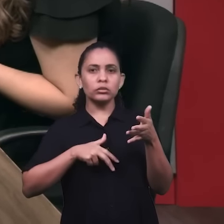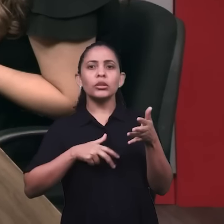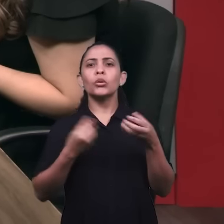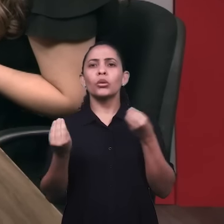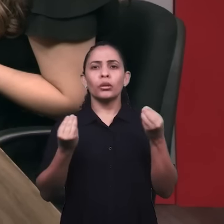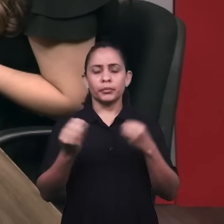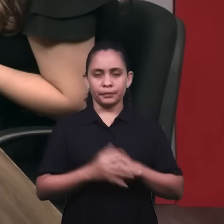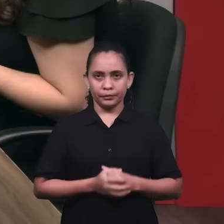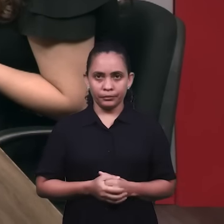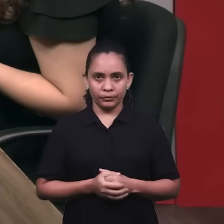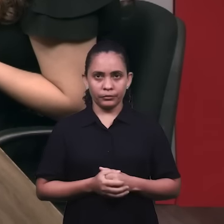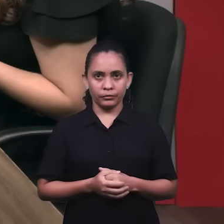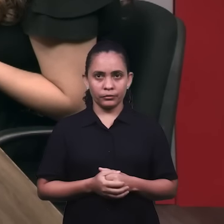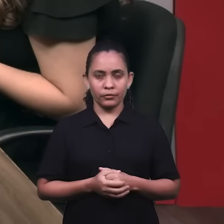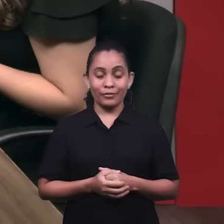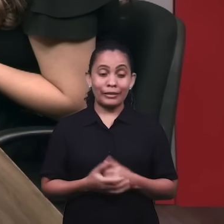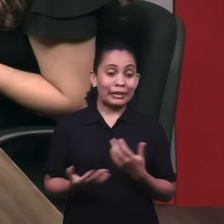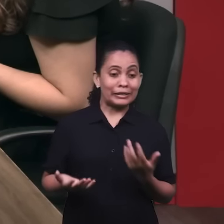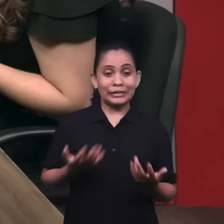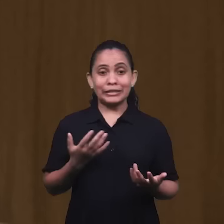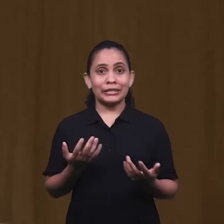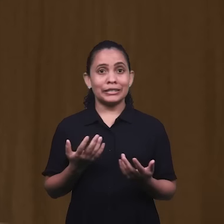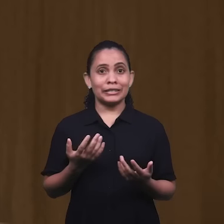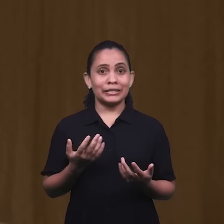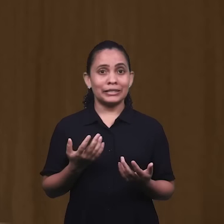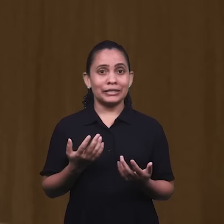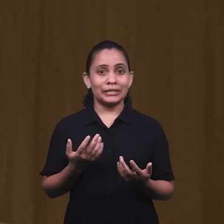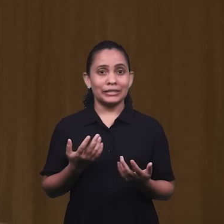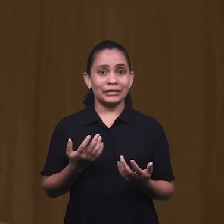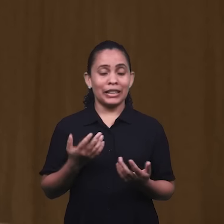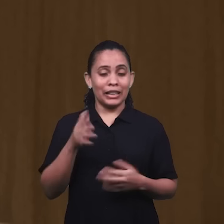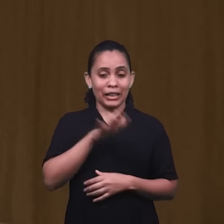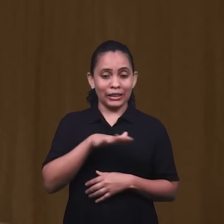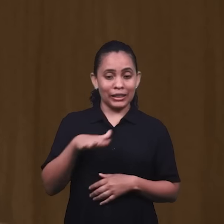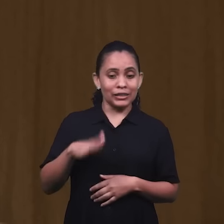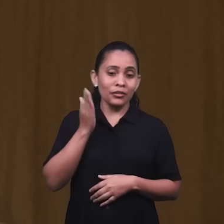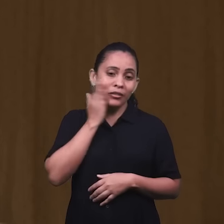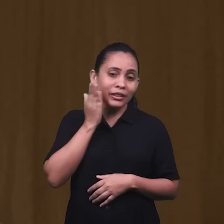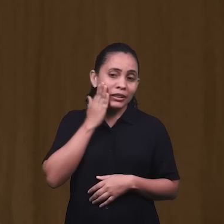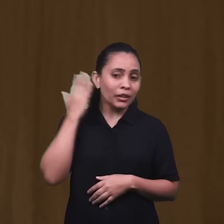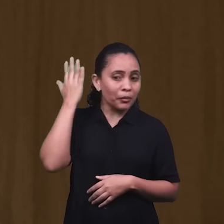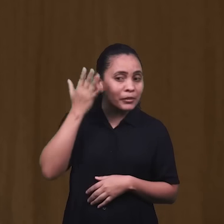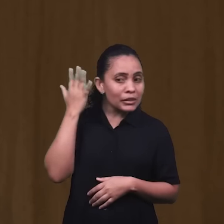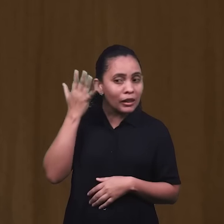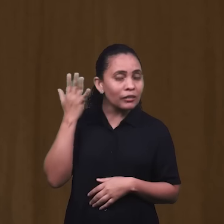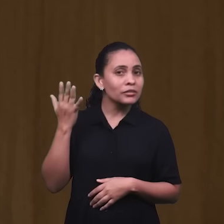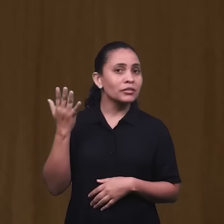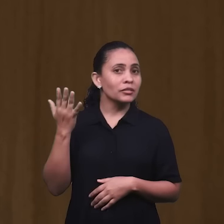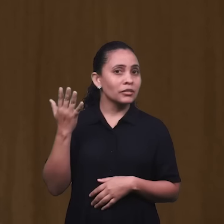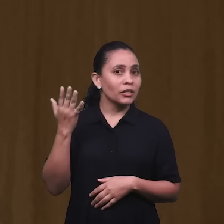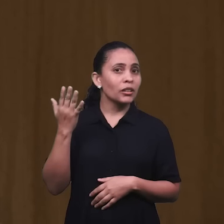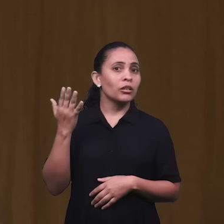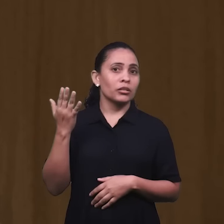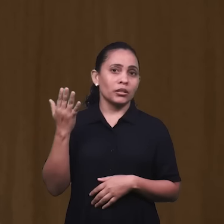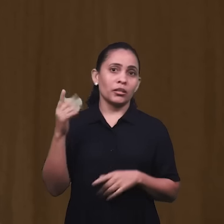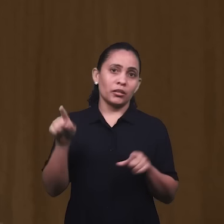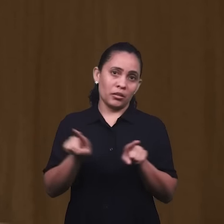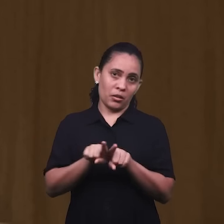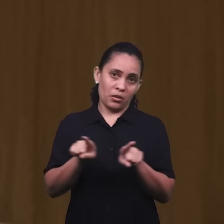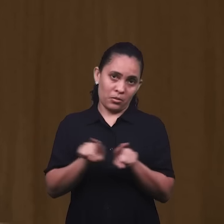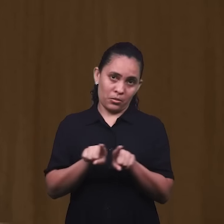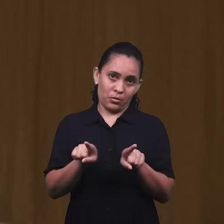se faz, né? E é aquela coisa, se a criança vai entender a mensagem, né, o adulto também